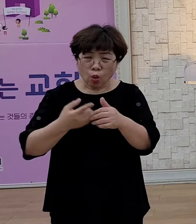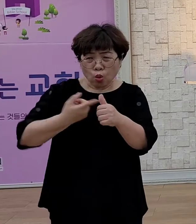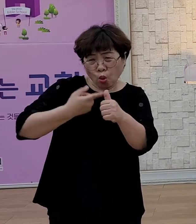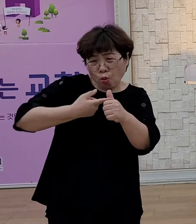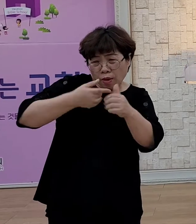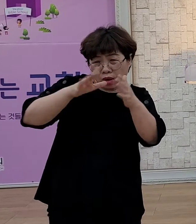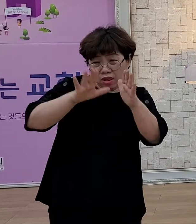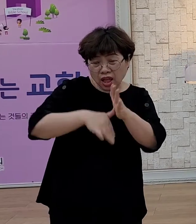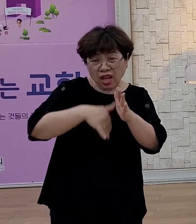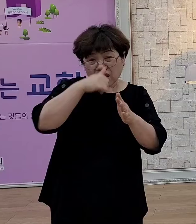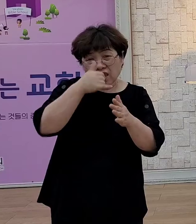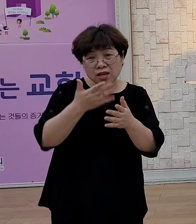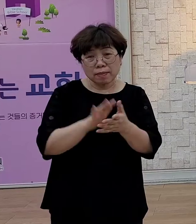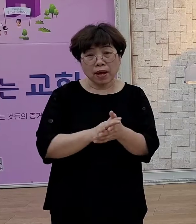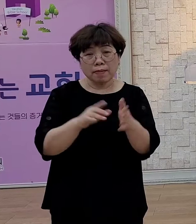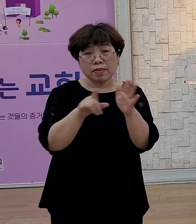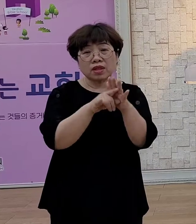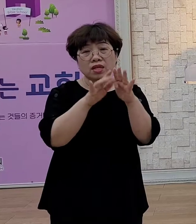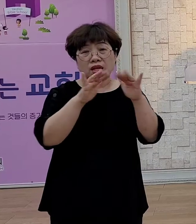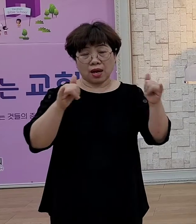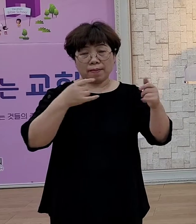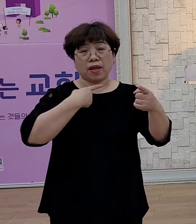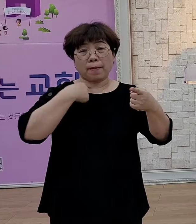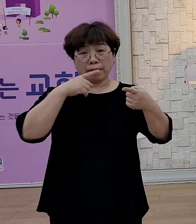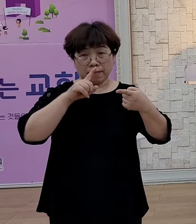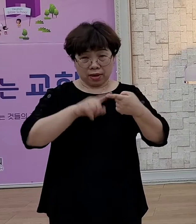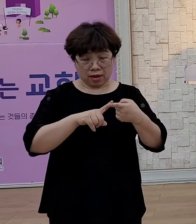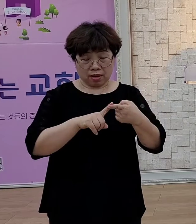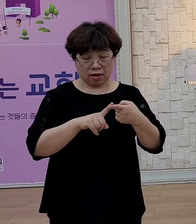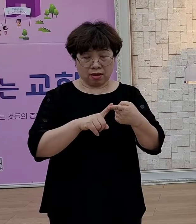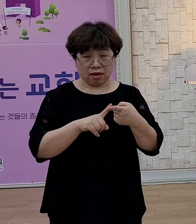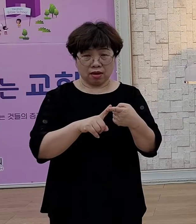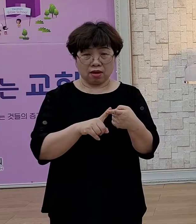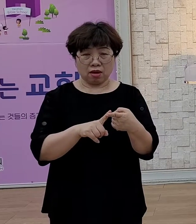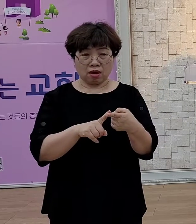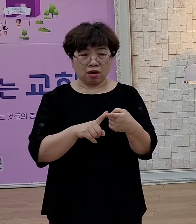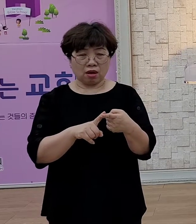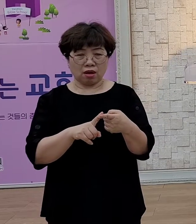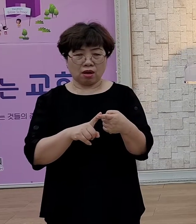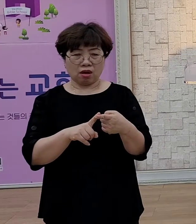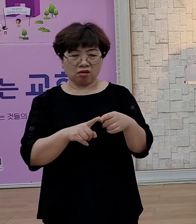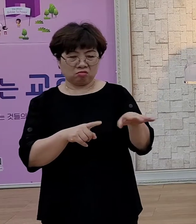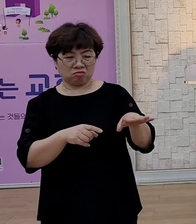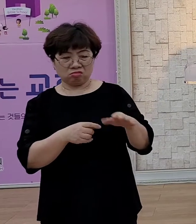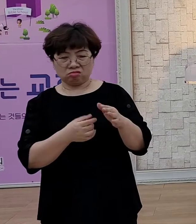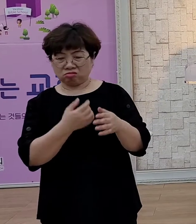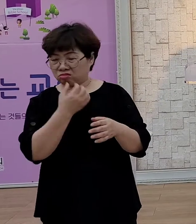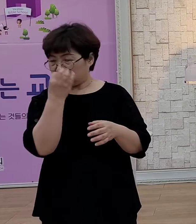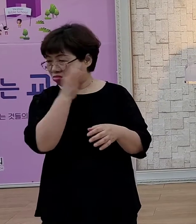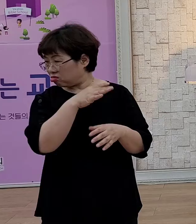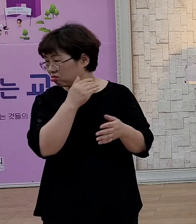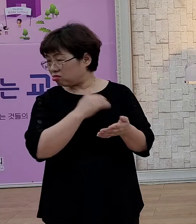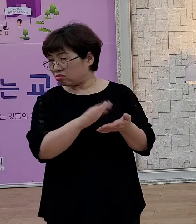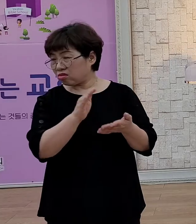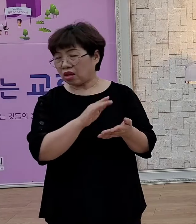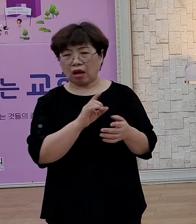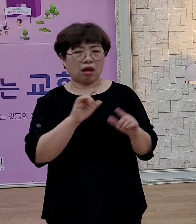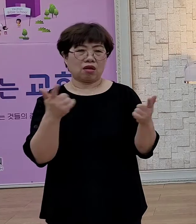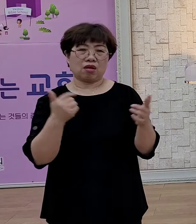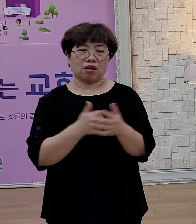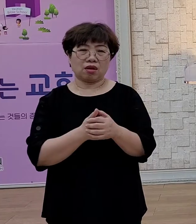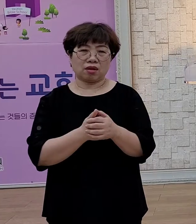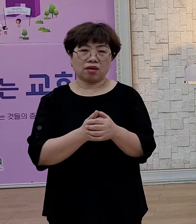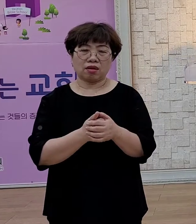먹더라도 여러분, 우리는 믿는 자로서 뭐 안 보면 되지 뭐. 이게 아니에요. 뭐 나가보면 되지